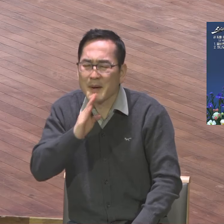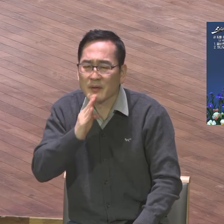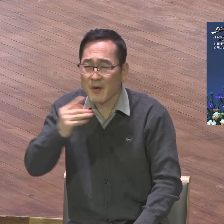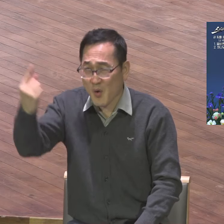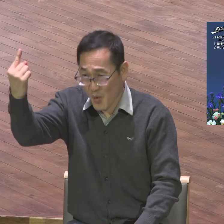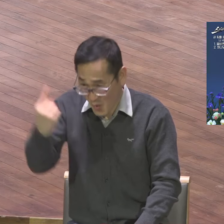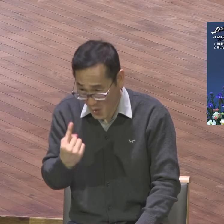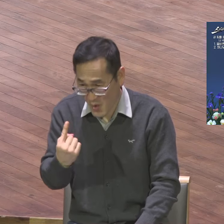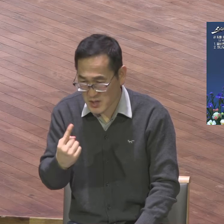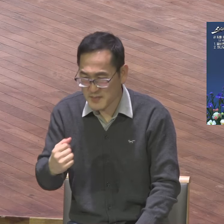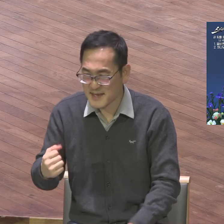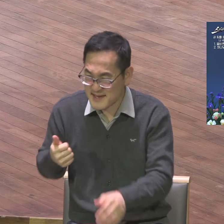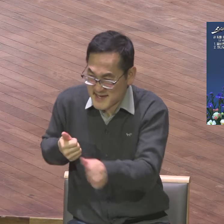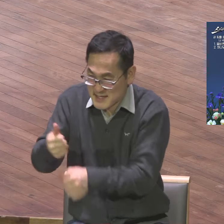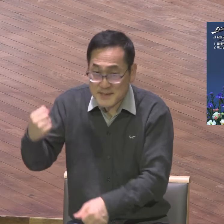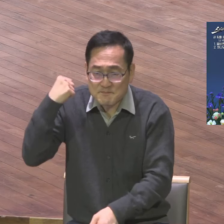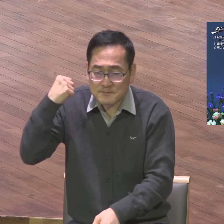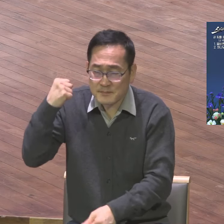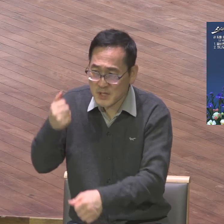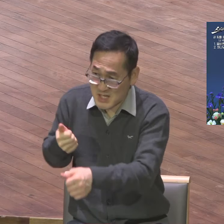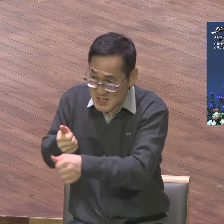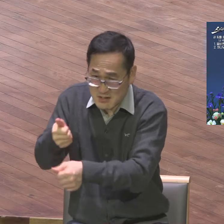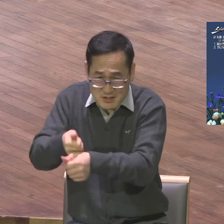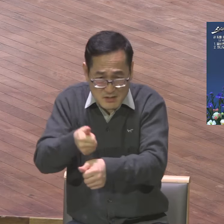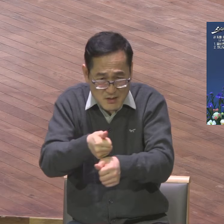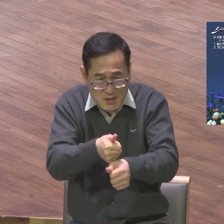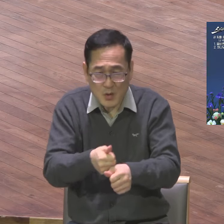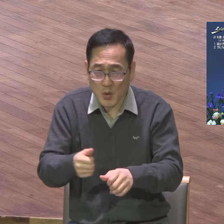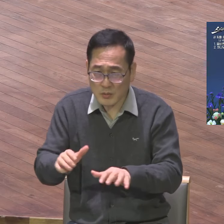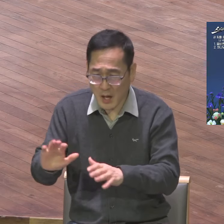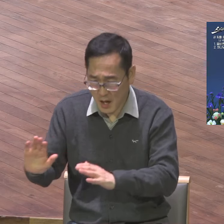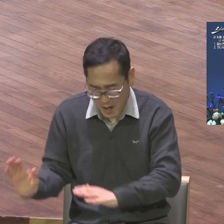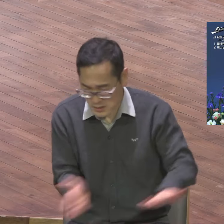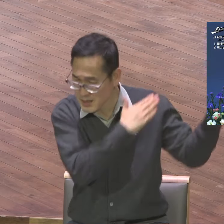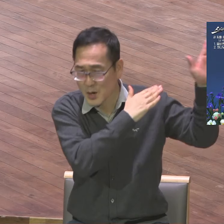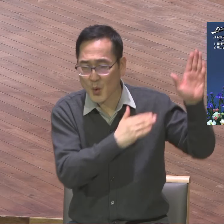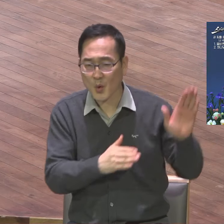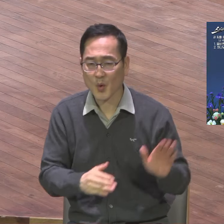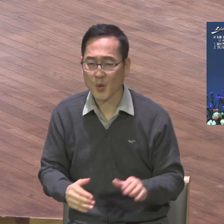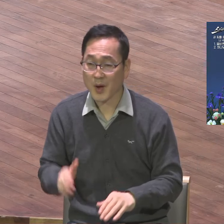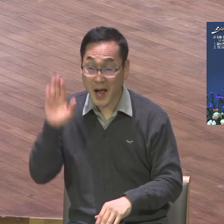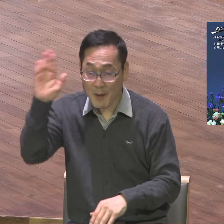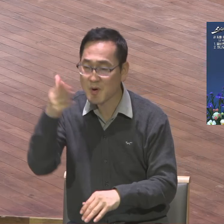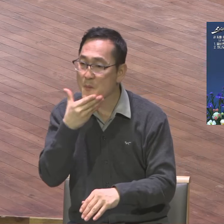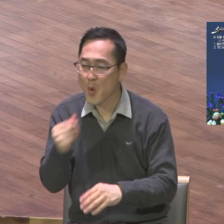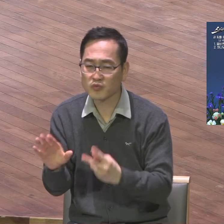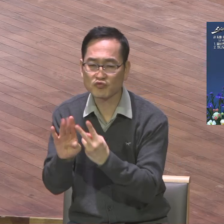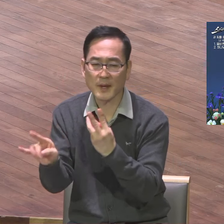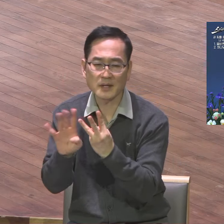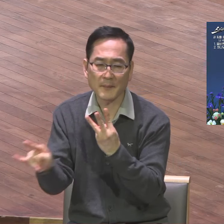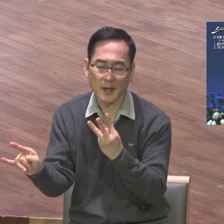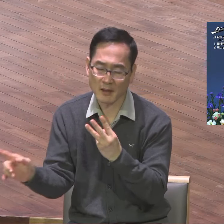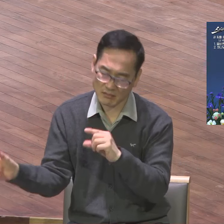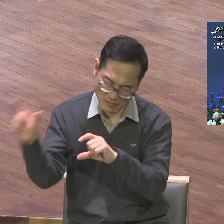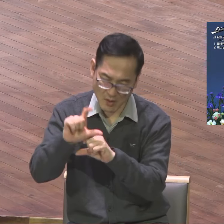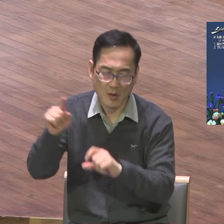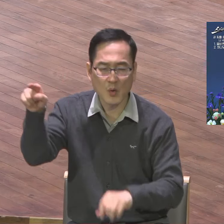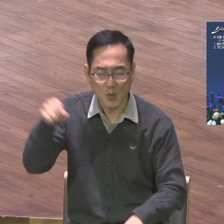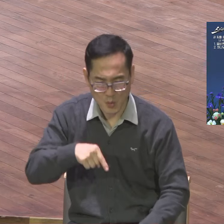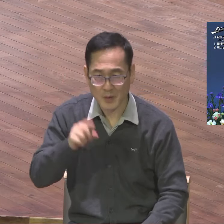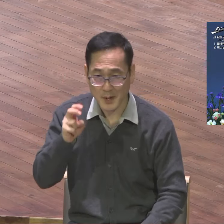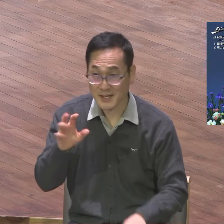다시금 새 힘을 주시고 새로운 영계의 아름다운 모습 전보다 더 갑질로 줄 줄 믿습니다. 여기 고난당한